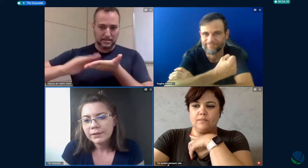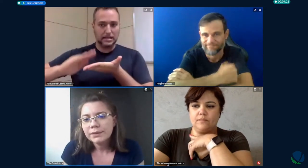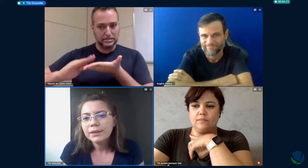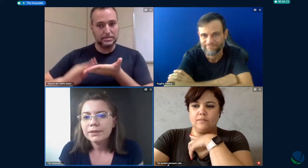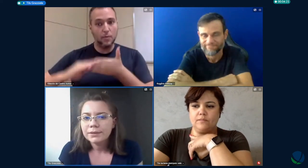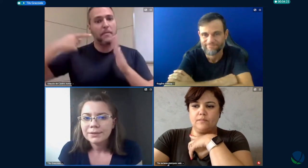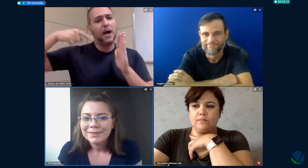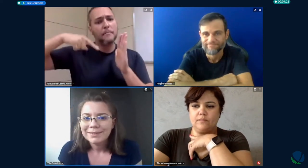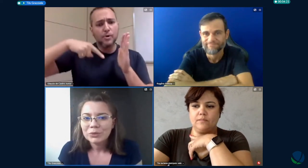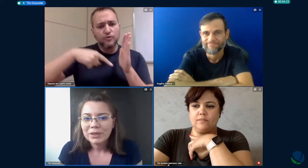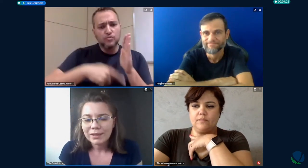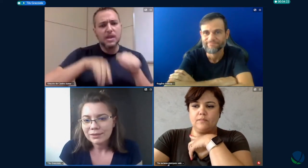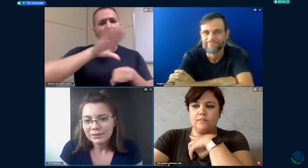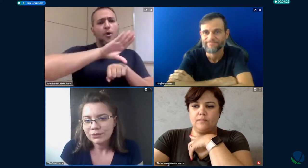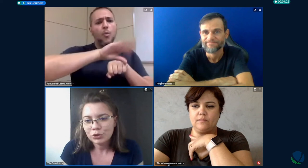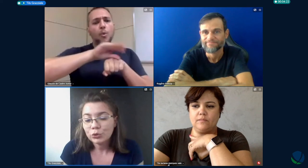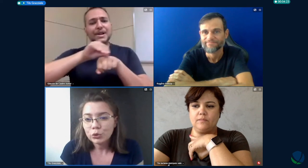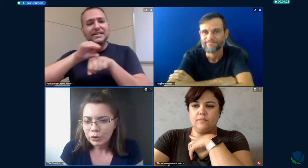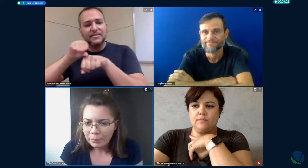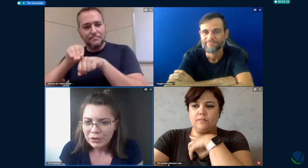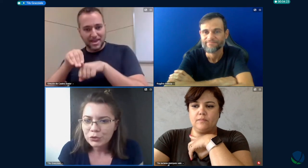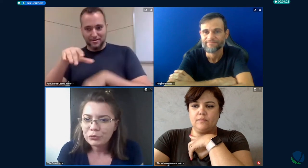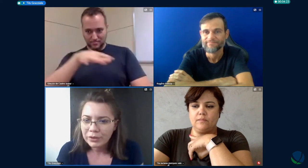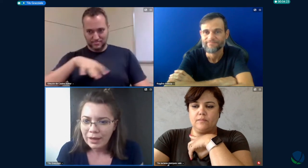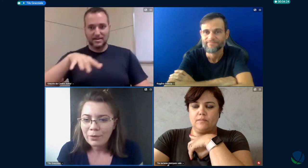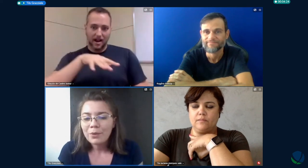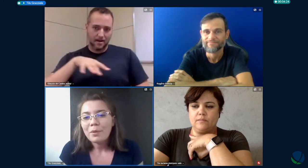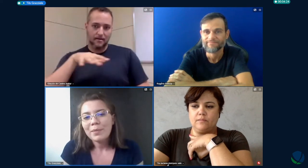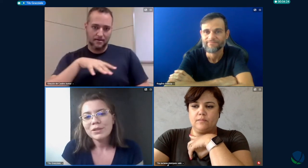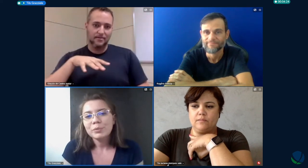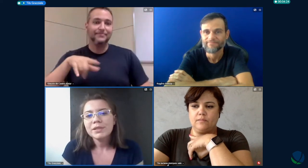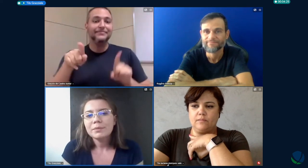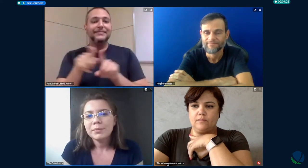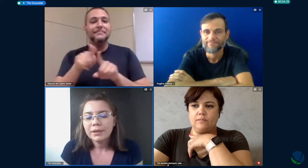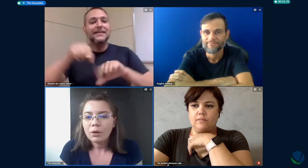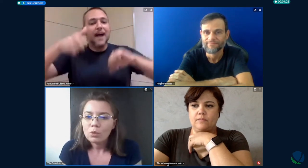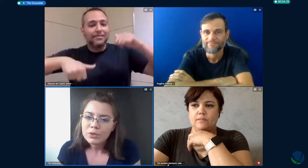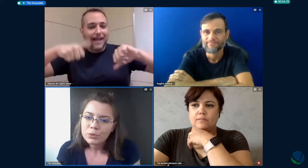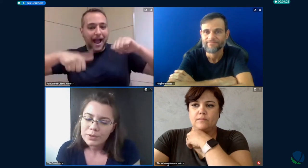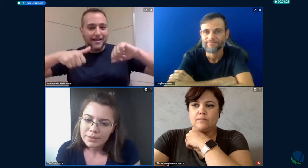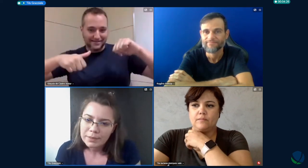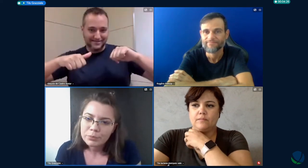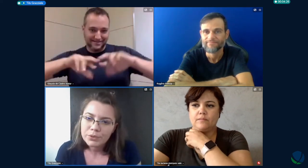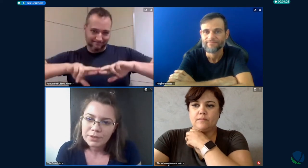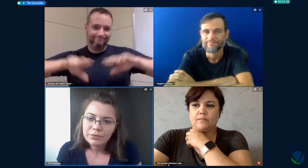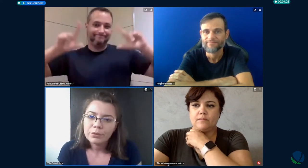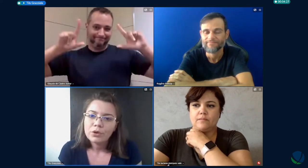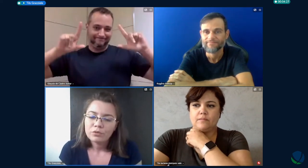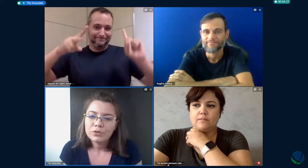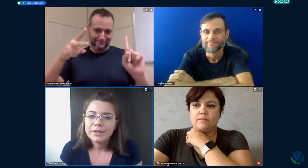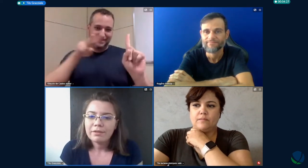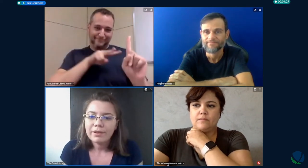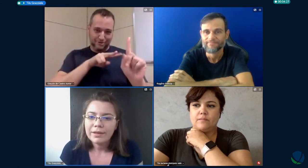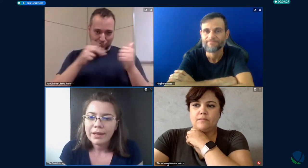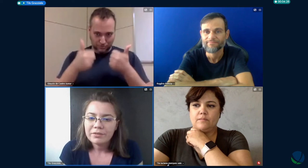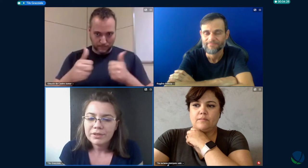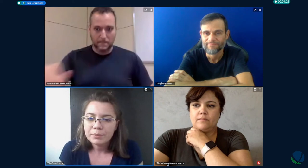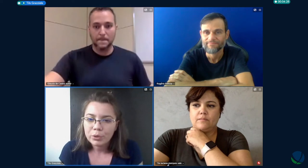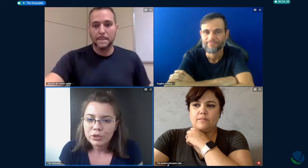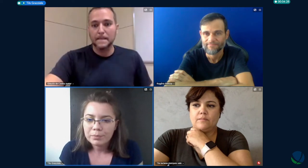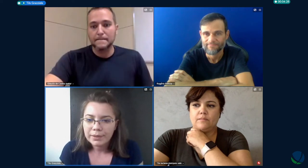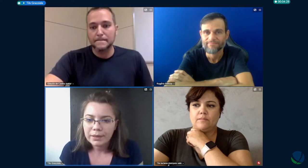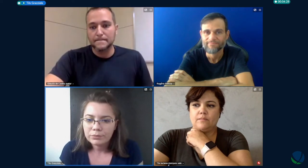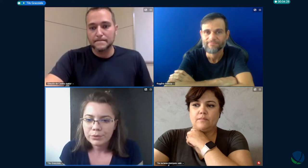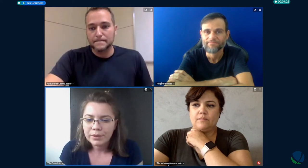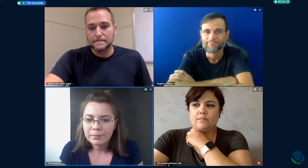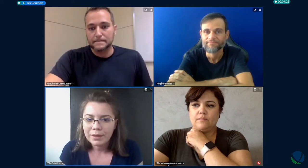Então, ainda não chegou totalmente no final, mas eu percebi que algumas coisas é possível você avaliar e ver se